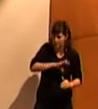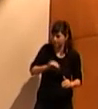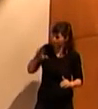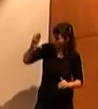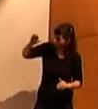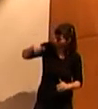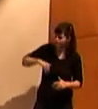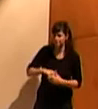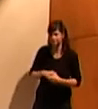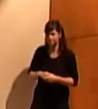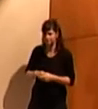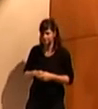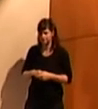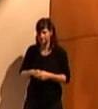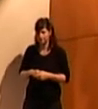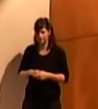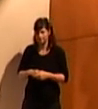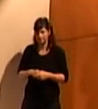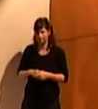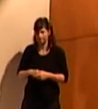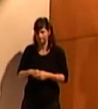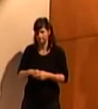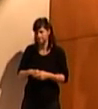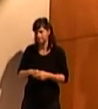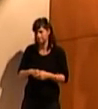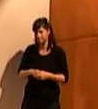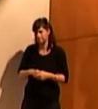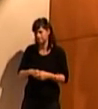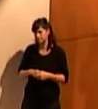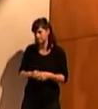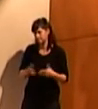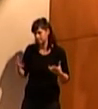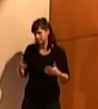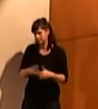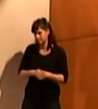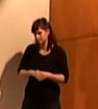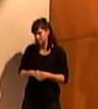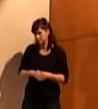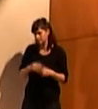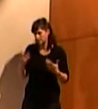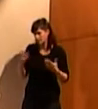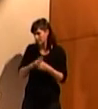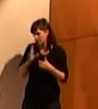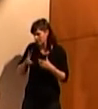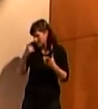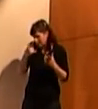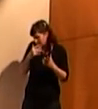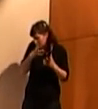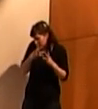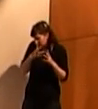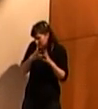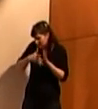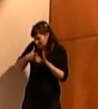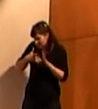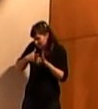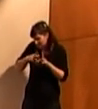revoir. Voilà. Et oui, clairement, bon, voilà. C'est à notamment parler de concours. On ne va pas en dire plus, mais effectivement, il y a quand